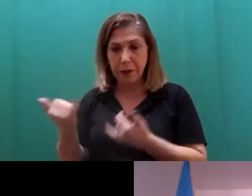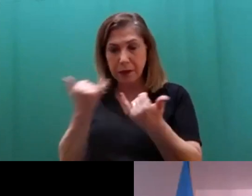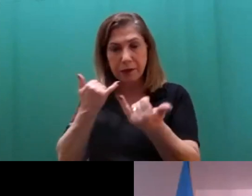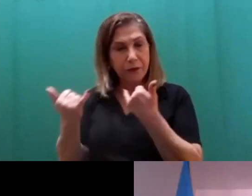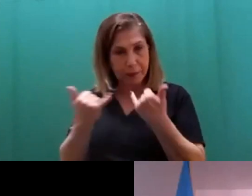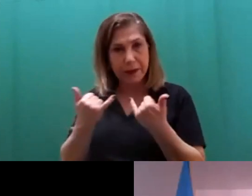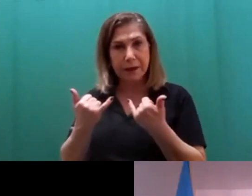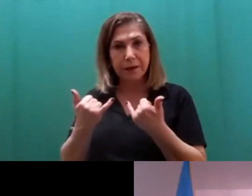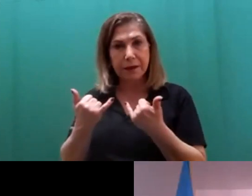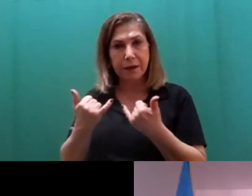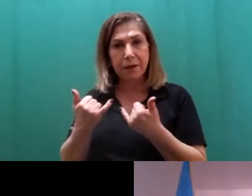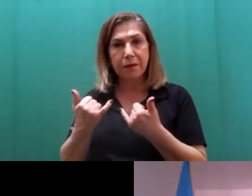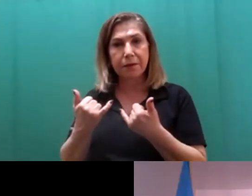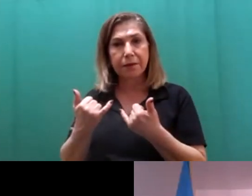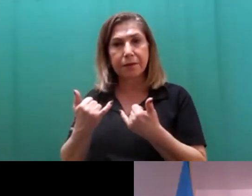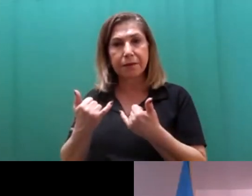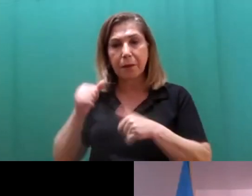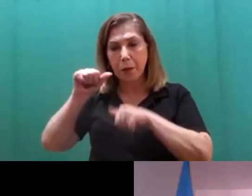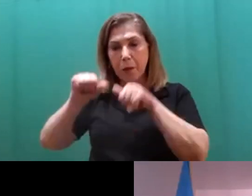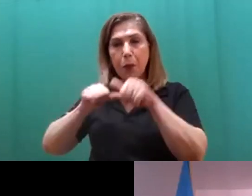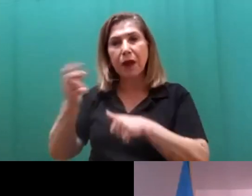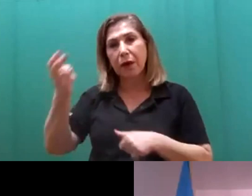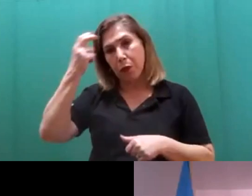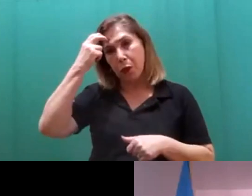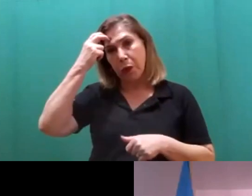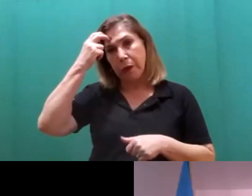para precisamente mudar a cultura da